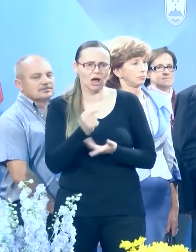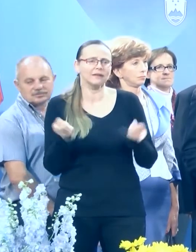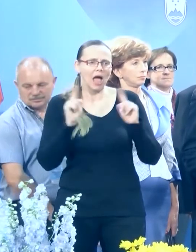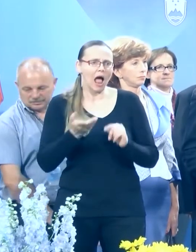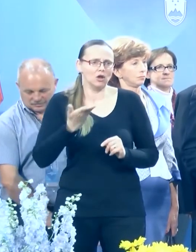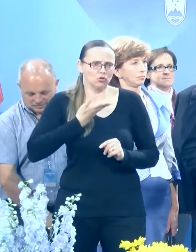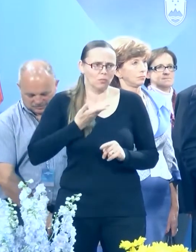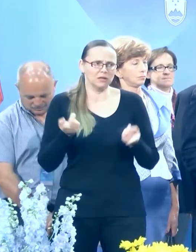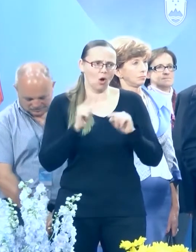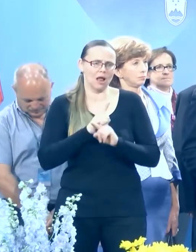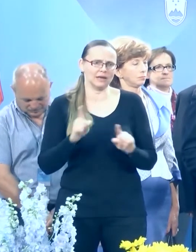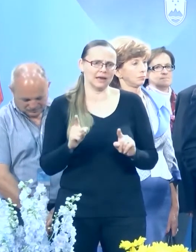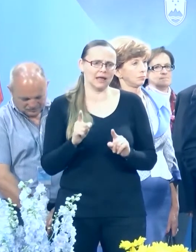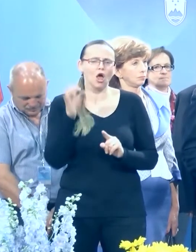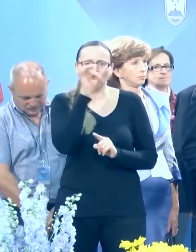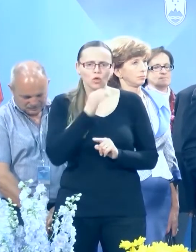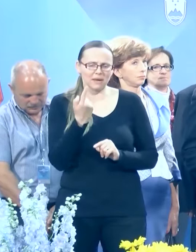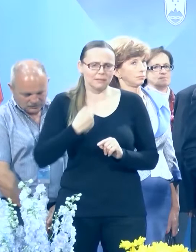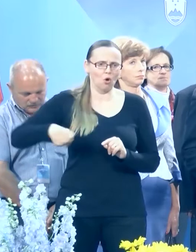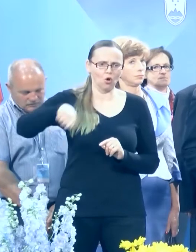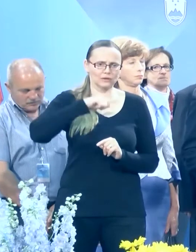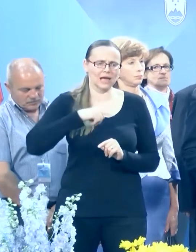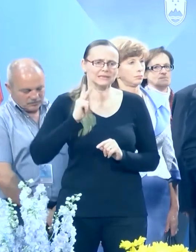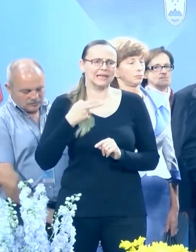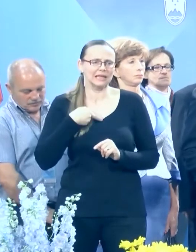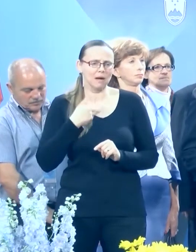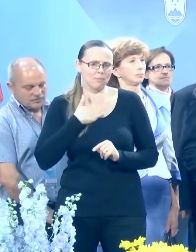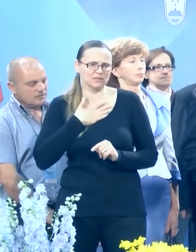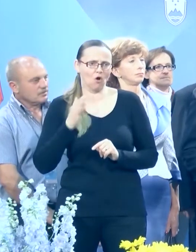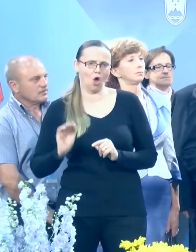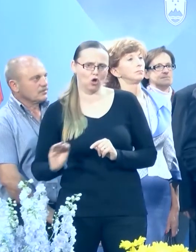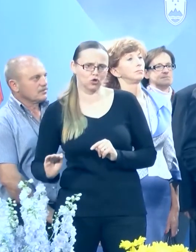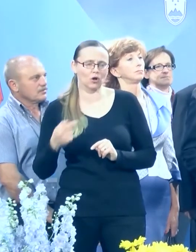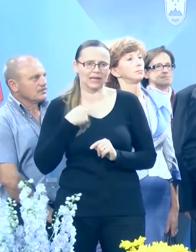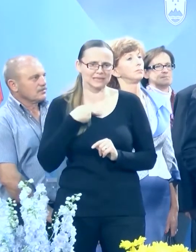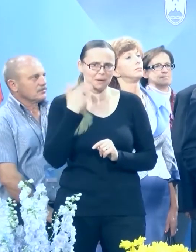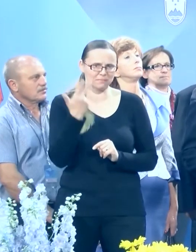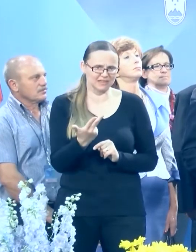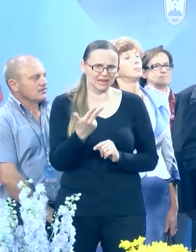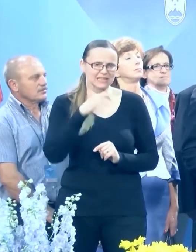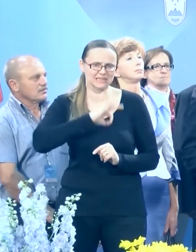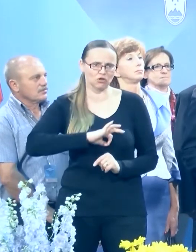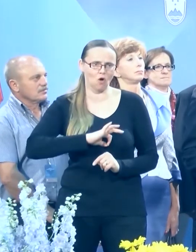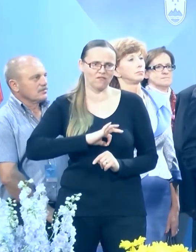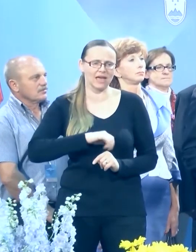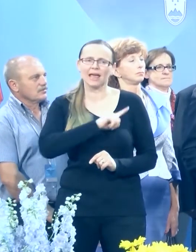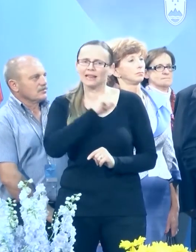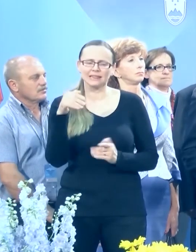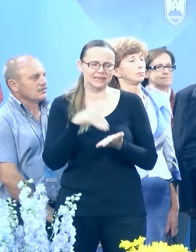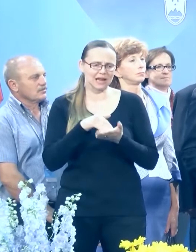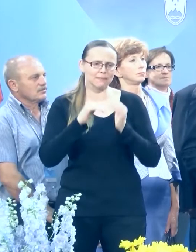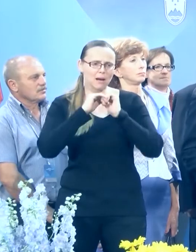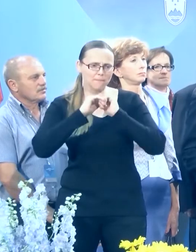ali ne. Nobenemu od nas, ki imamo svoje otroke, jaz imam 3 sinove, ni treba